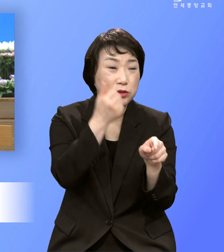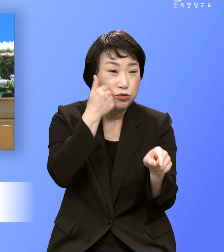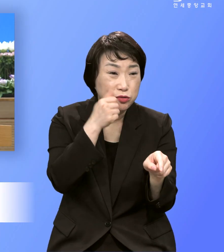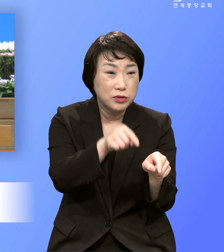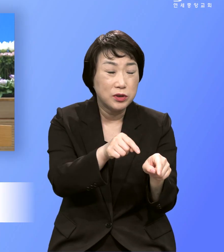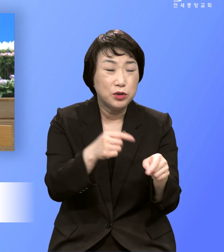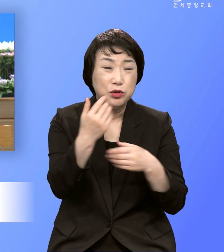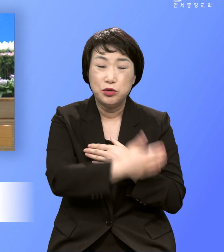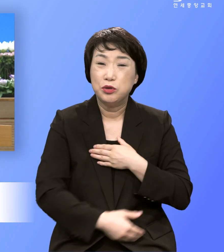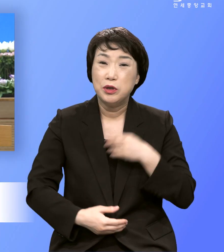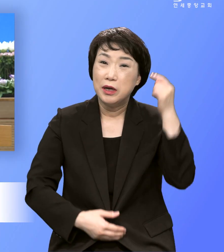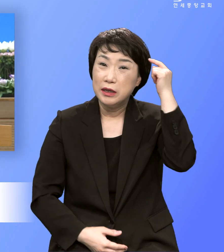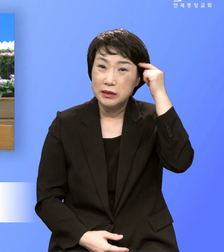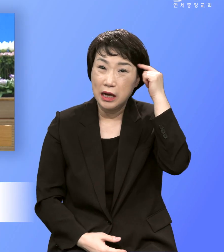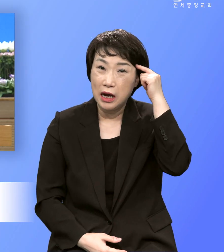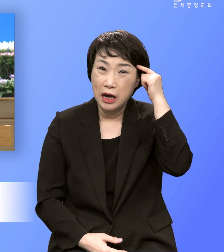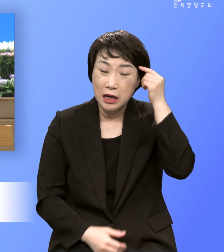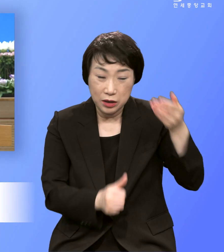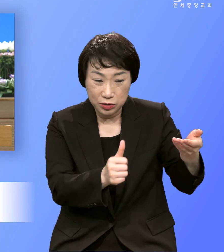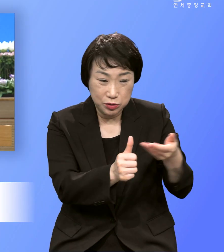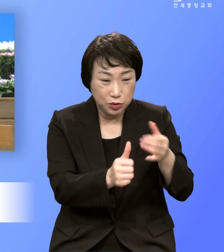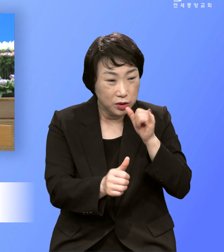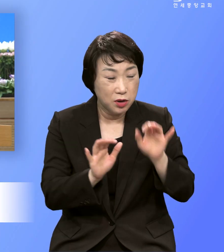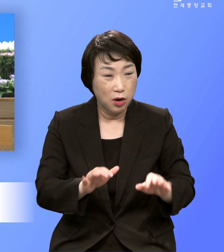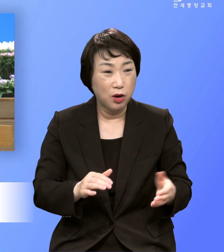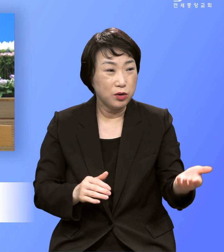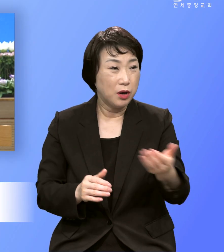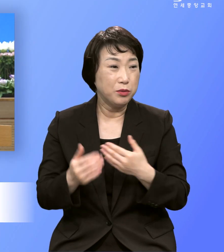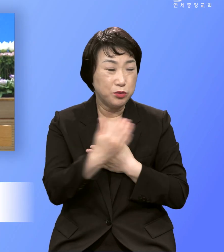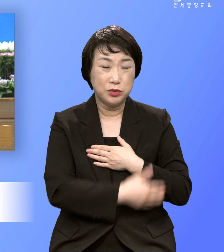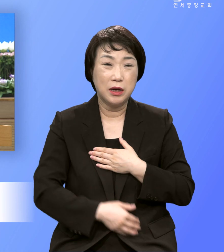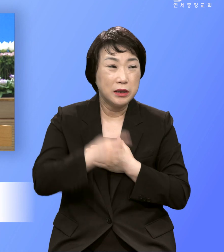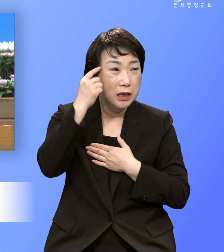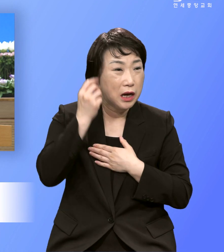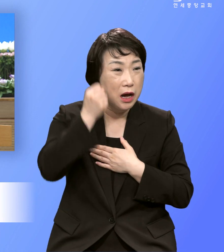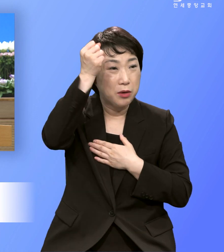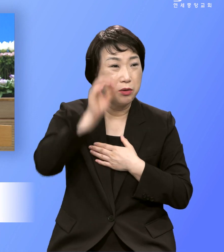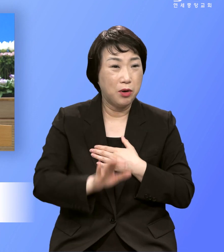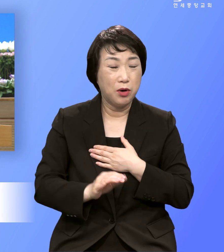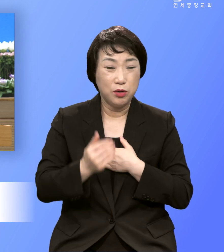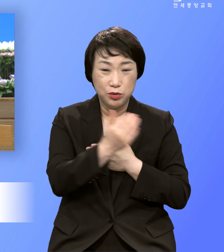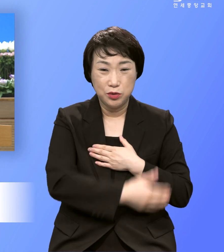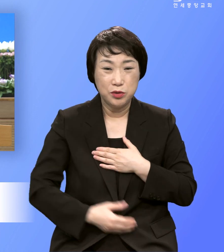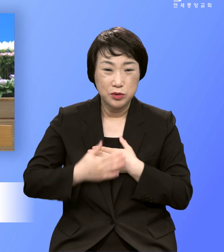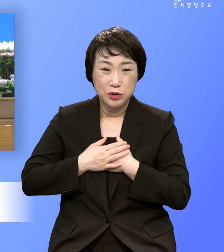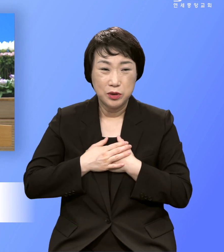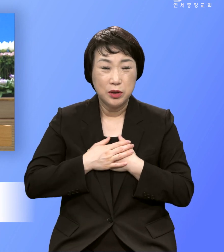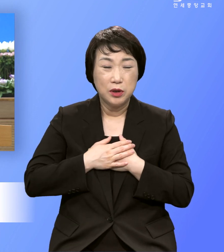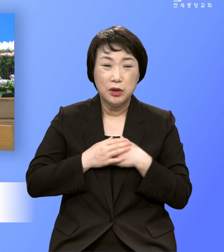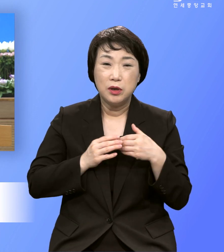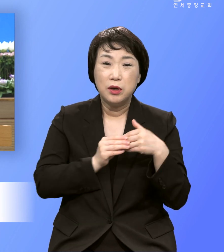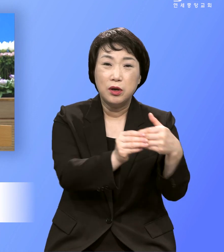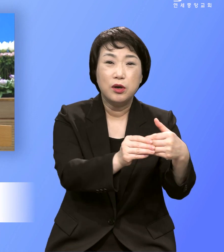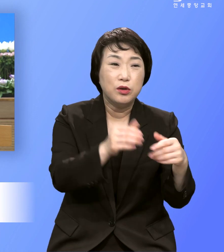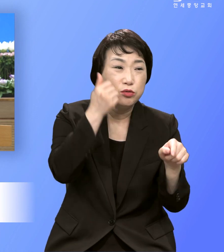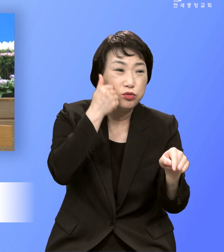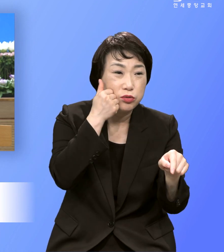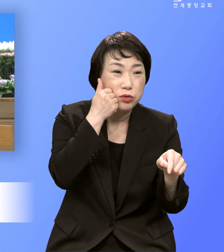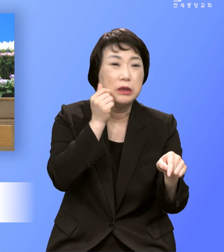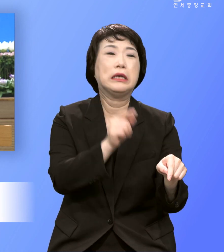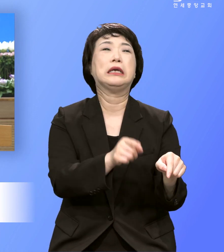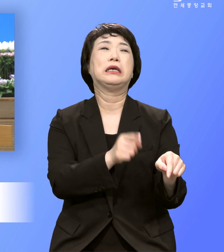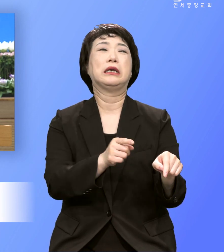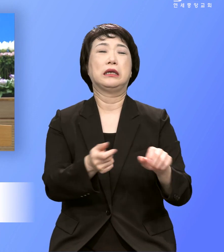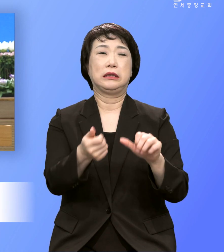육신의 생각을 집어넣고 육신의 생각으로 육신을 경영하는 힘이 누구냐?